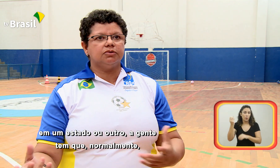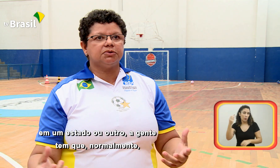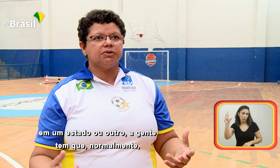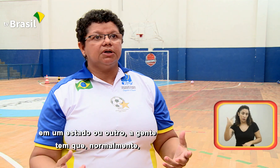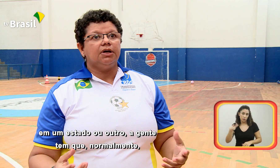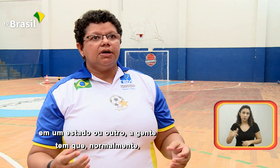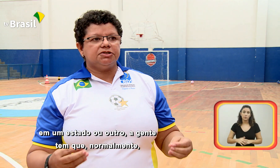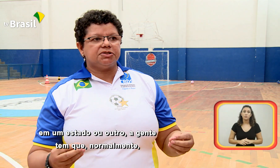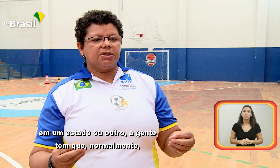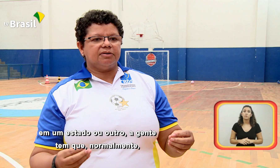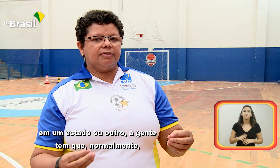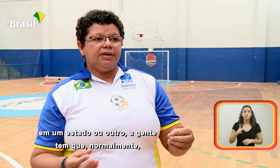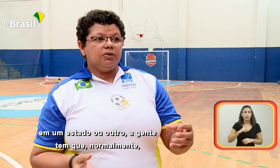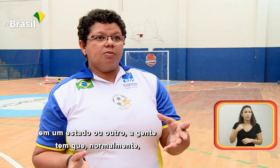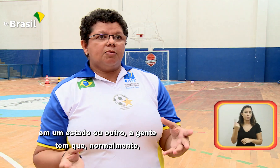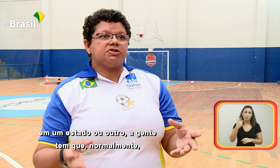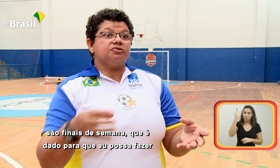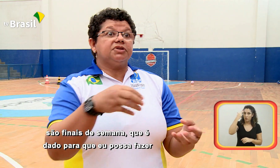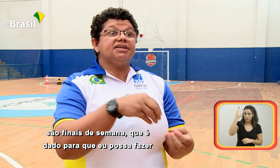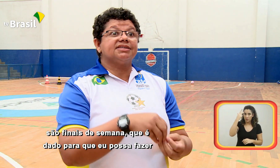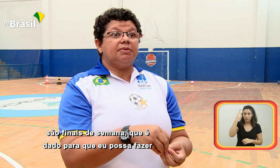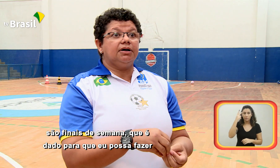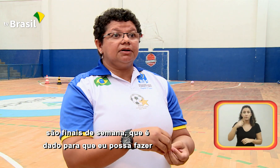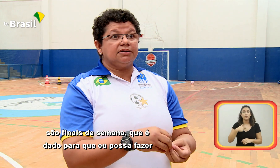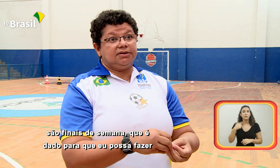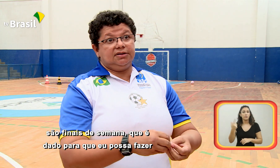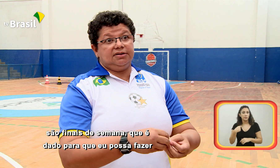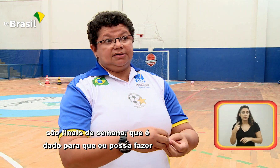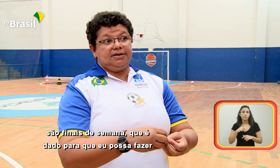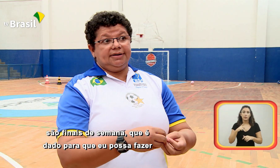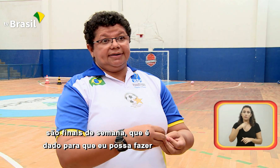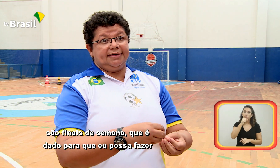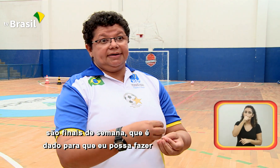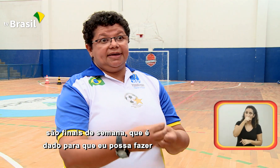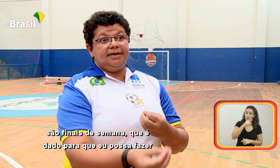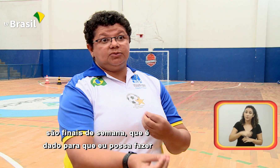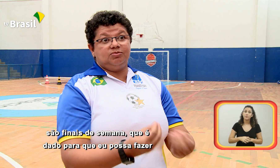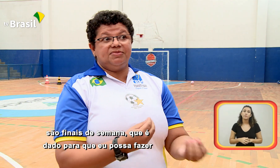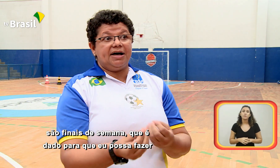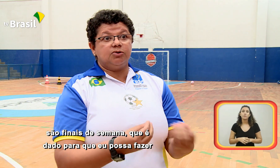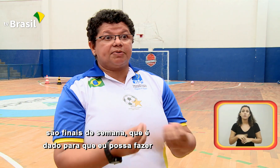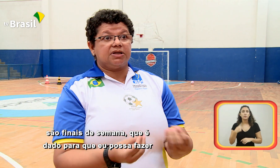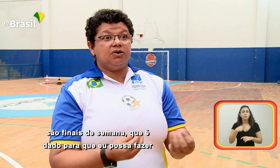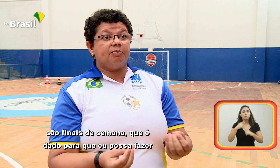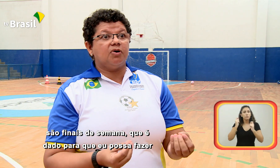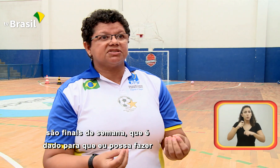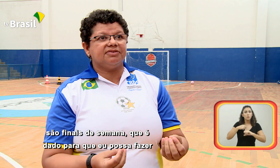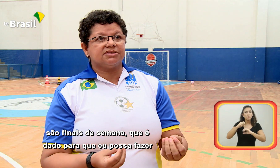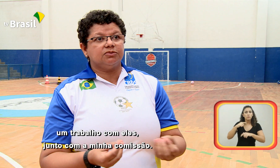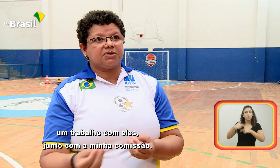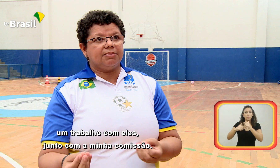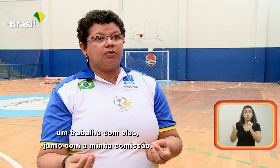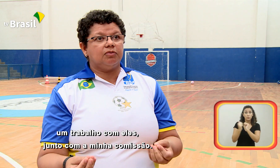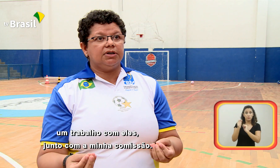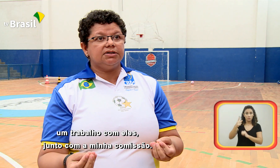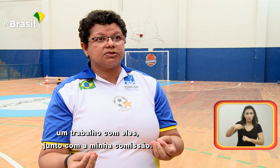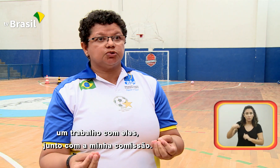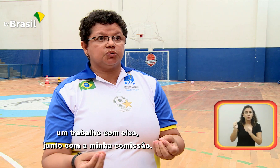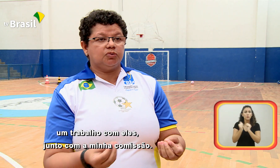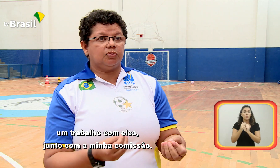outro, a gente tem que, normalmente são finais de semana, que é dado para que eu possa fazer um trabalho com eles, junto com a